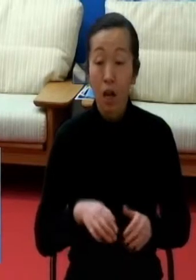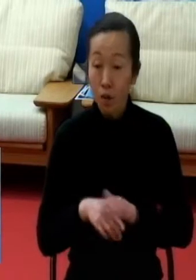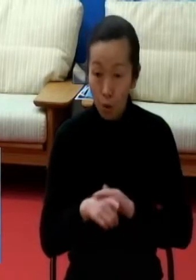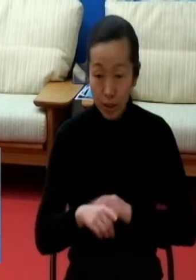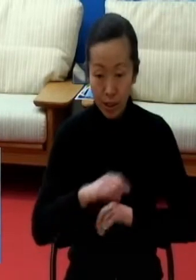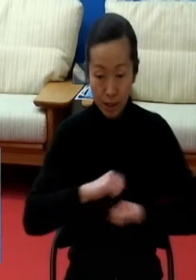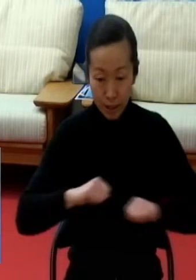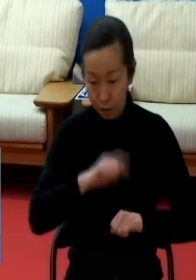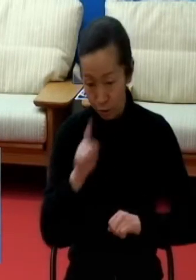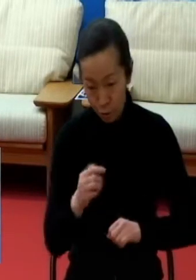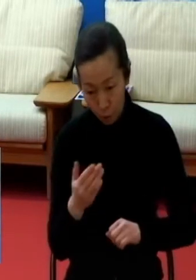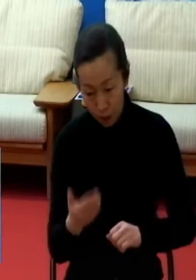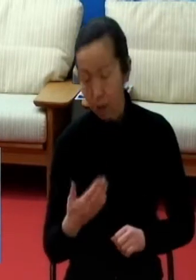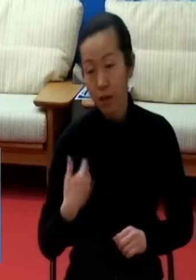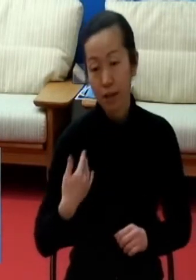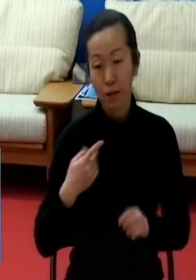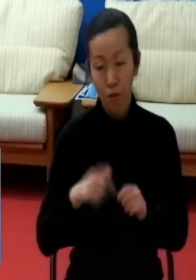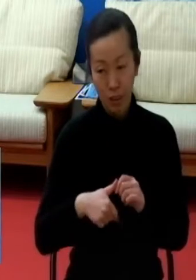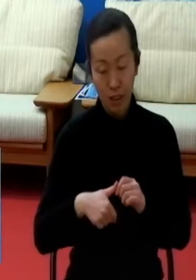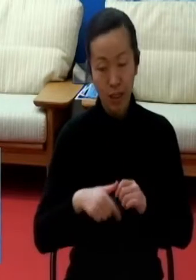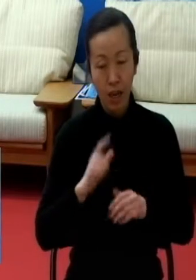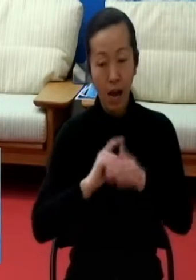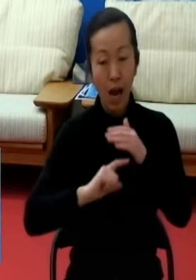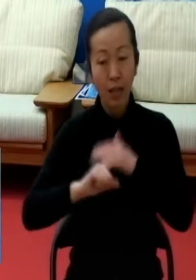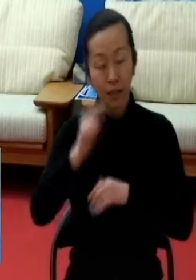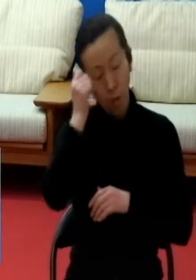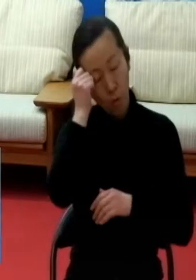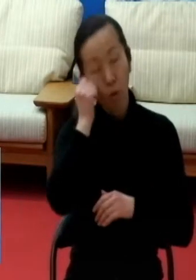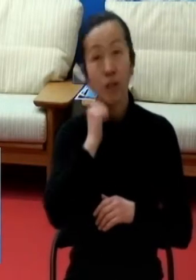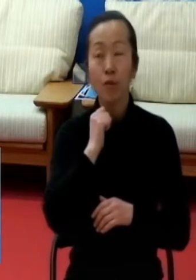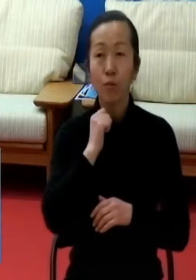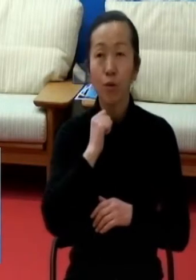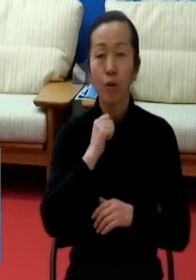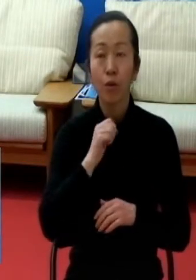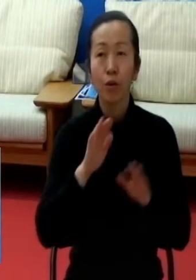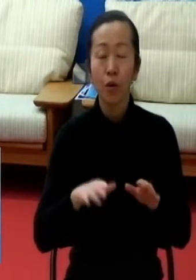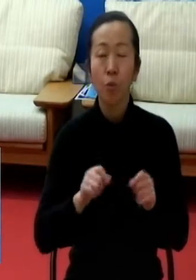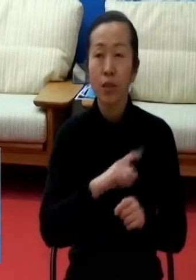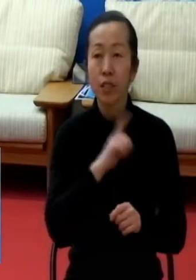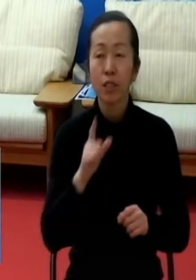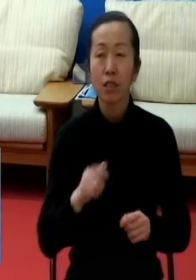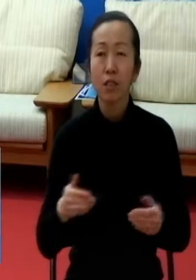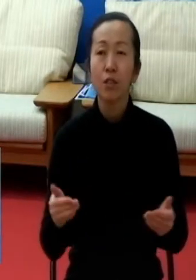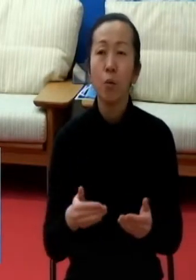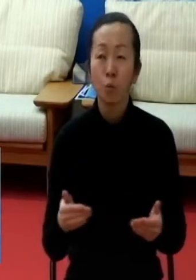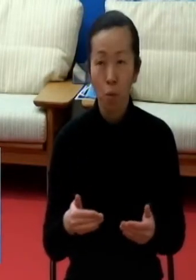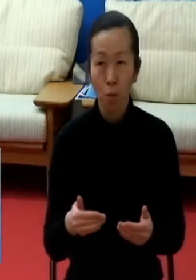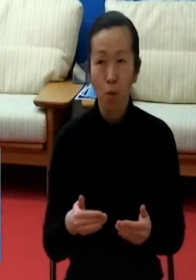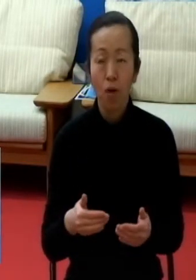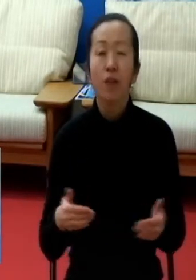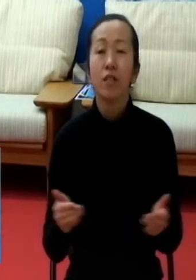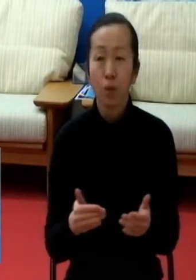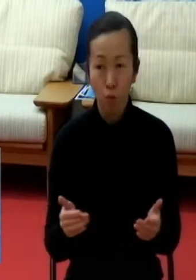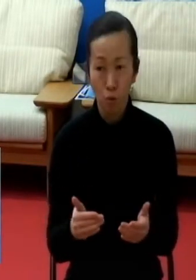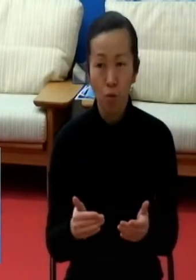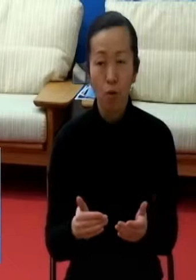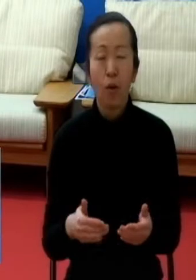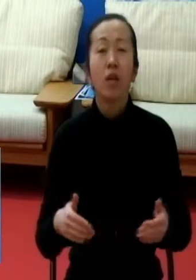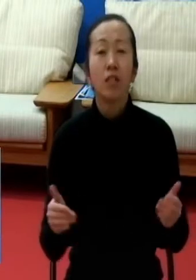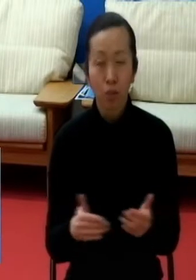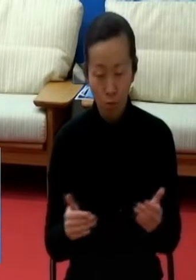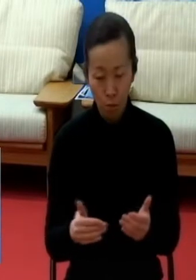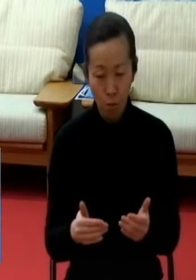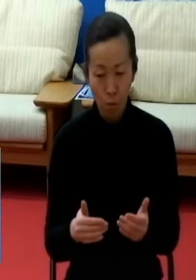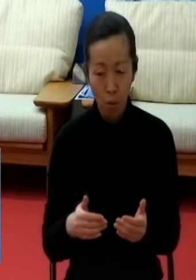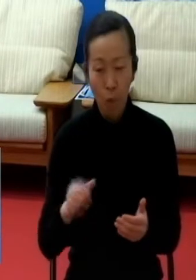うして生きるのかを知らないと、朝目覚めると、お金を稼ぐために仕事をして、また仕事をして、そういう生き方は良くないという